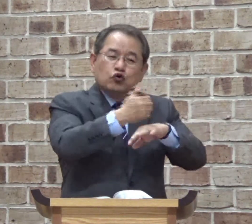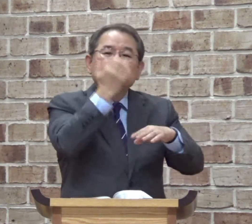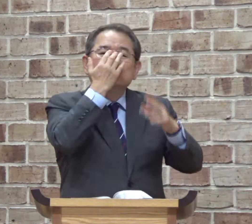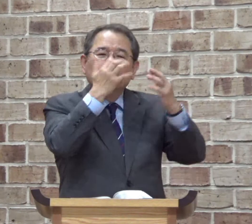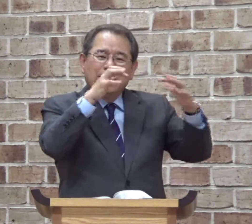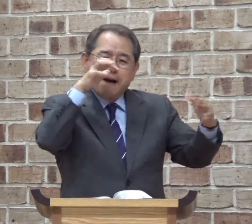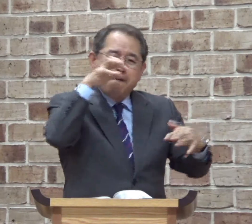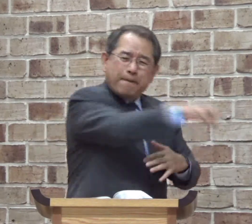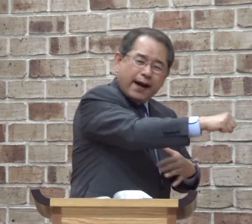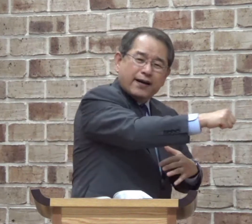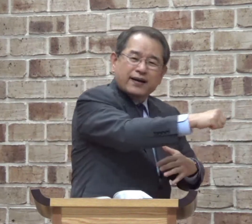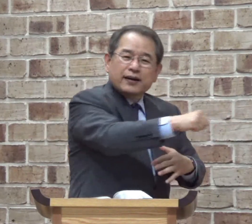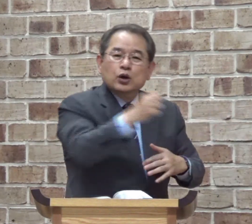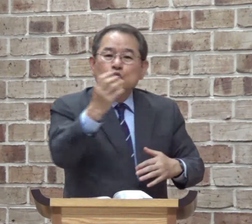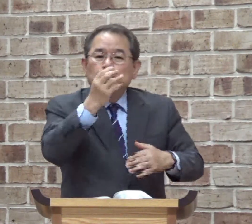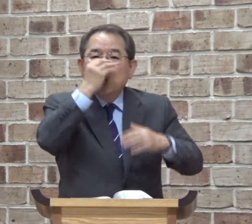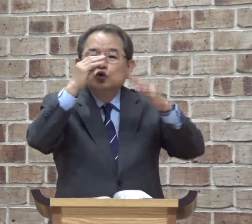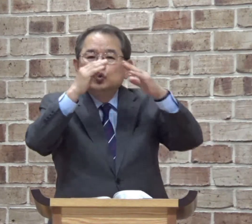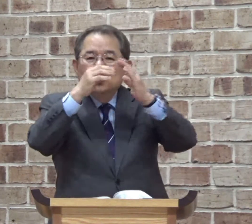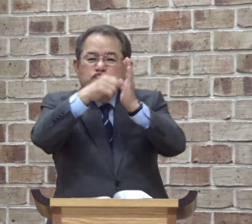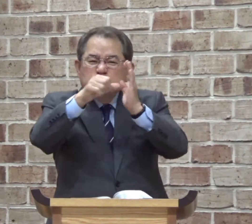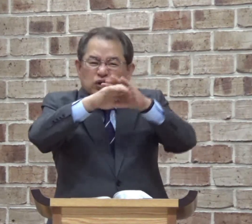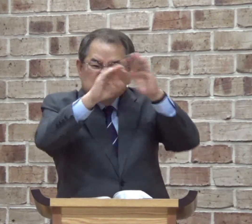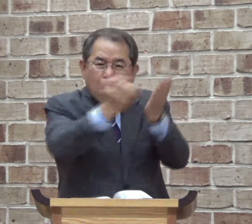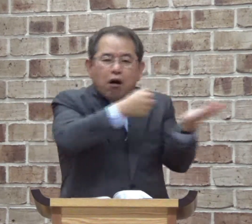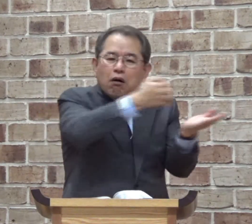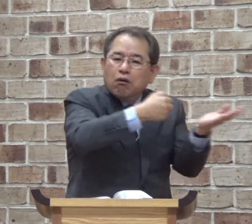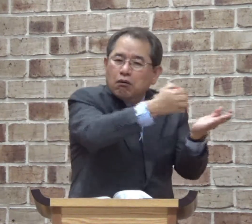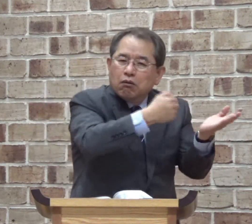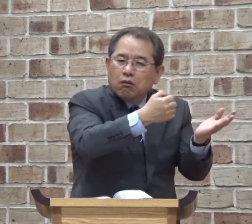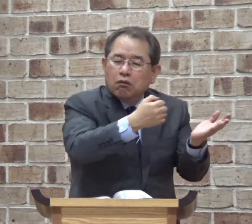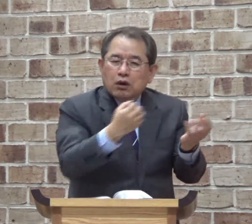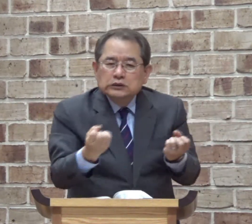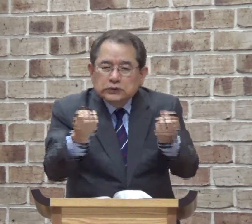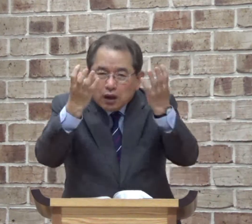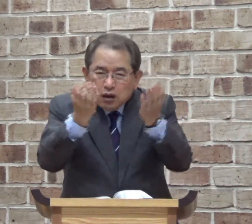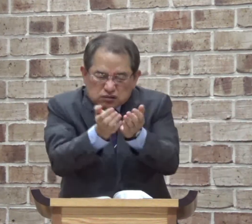전쟁 중에 이기게 되면 전쟁의 모든 물자를 착취하는데